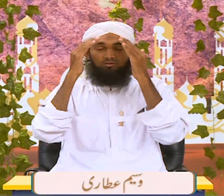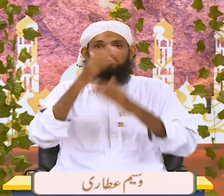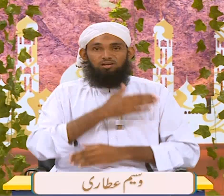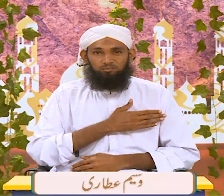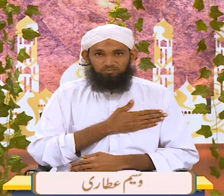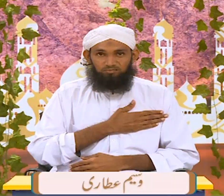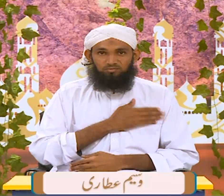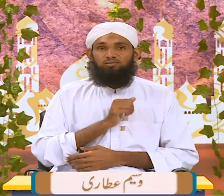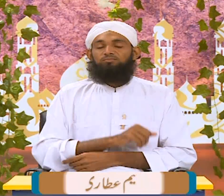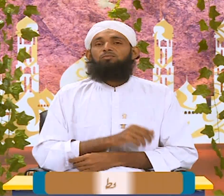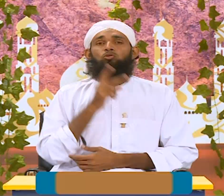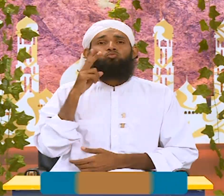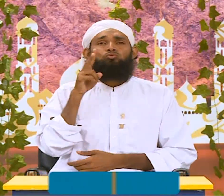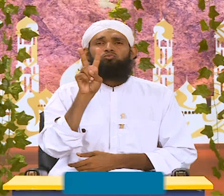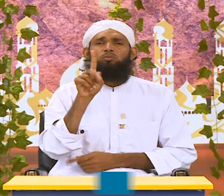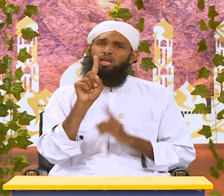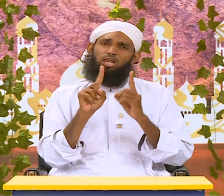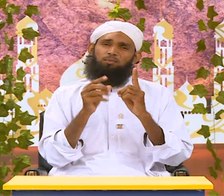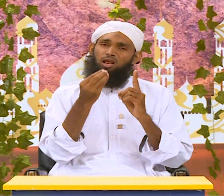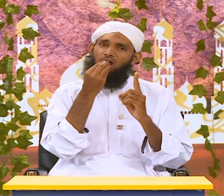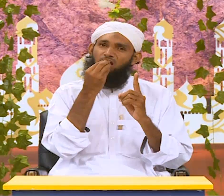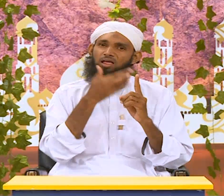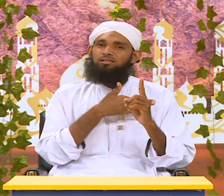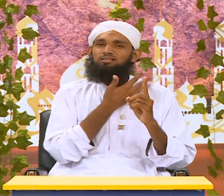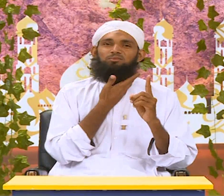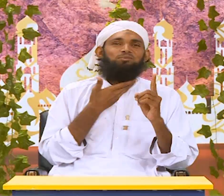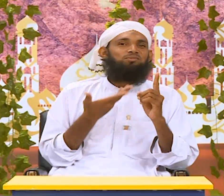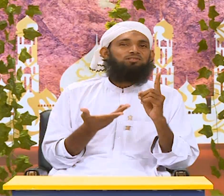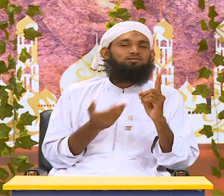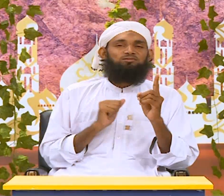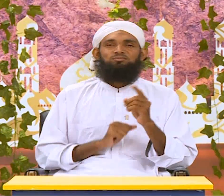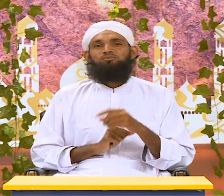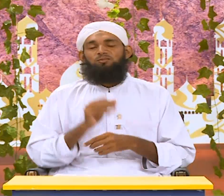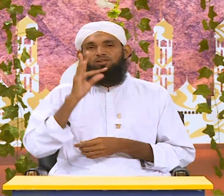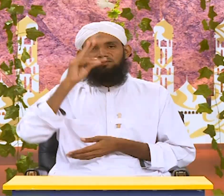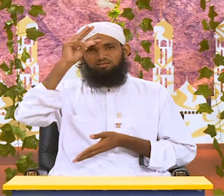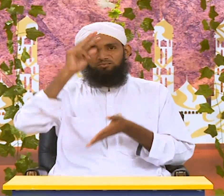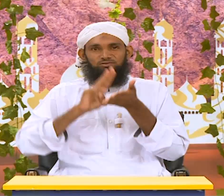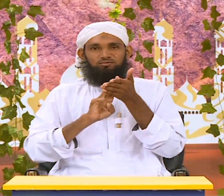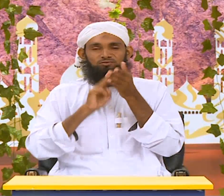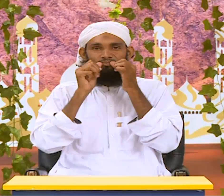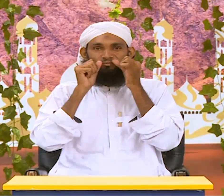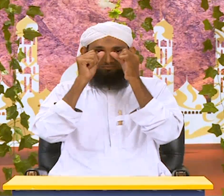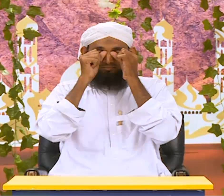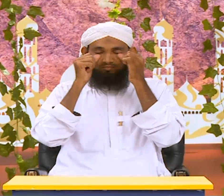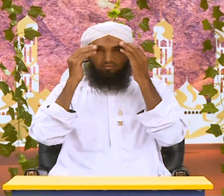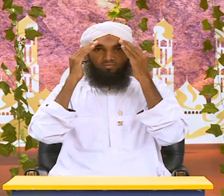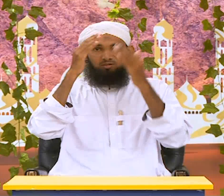علیہ وسلم۔ 2 دن میں ایک بار کھانے کی پسند کا اظہار۔ حضور اکرم نور مجسم صلی اللہ علیہ وآلہ